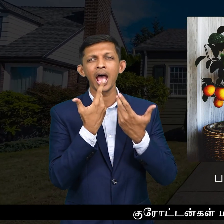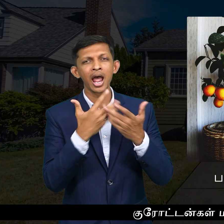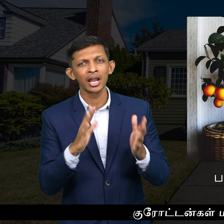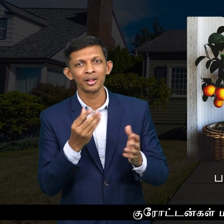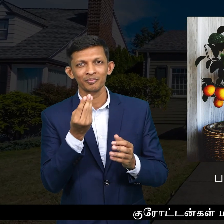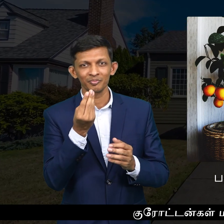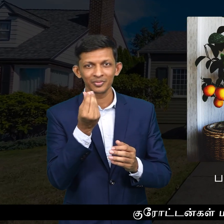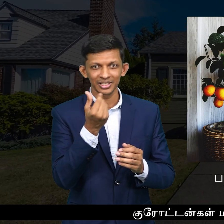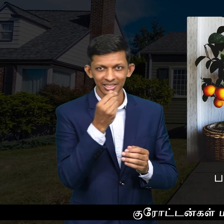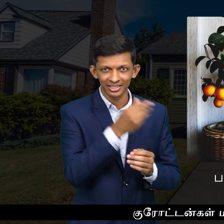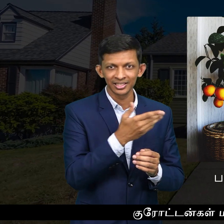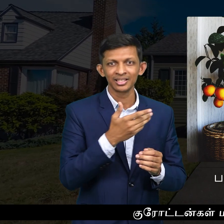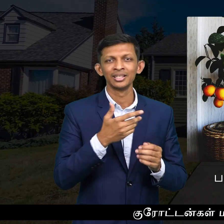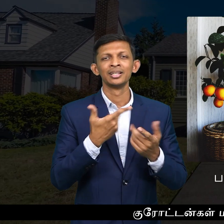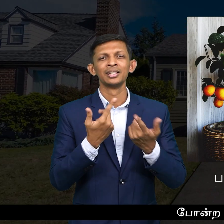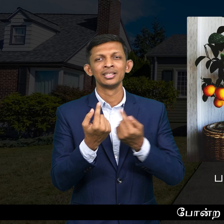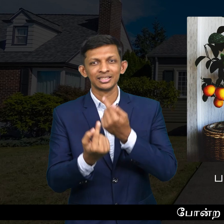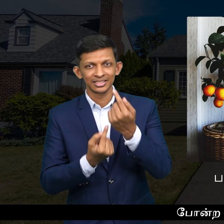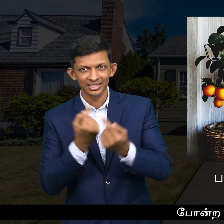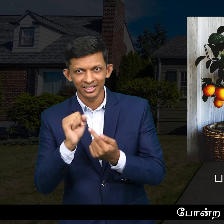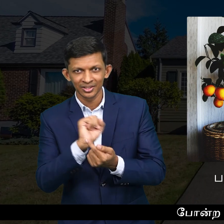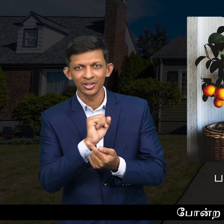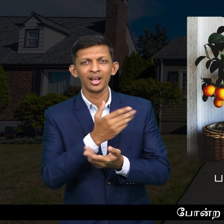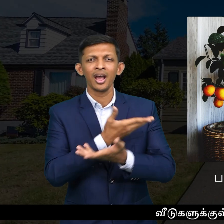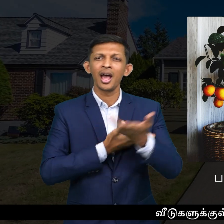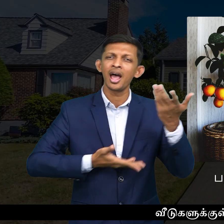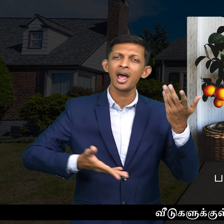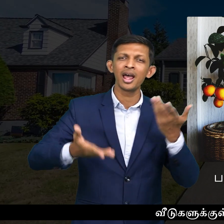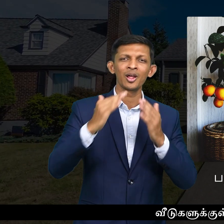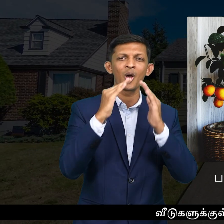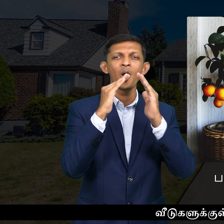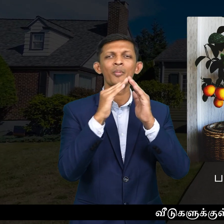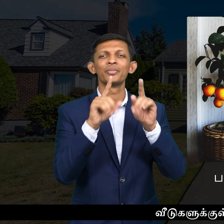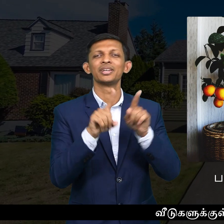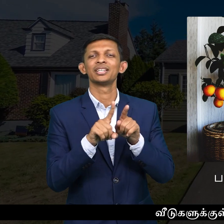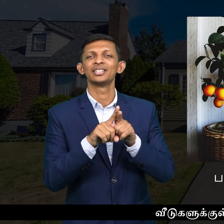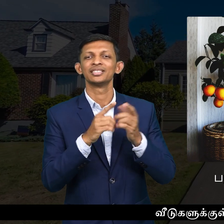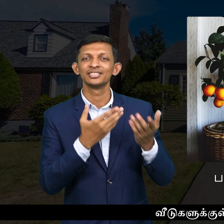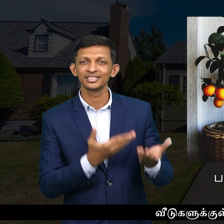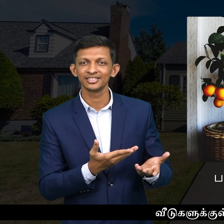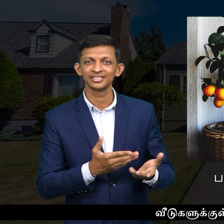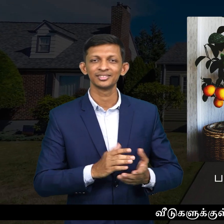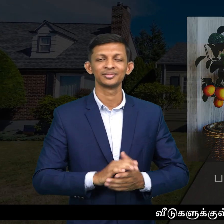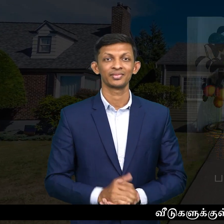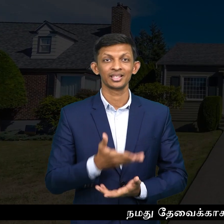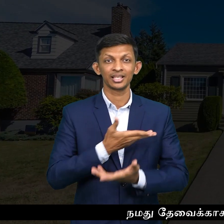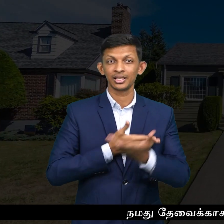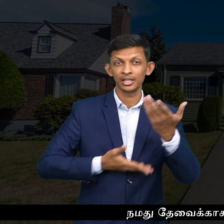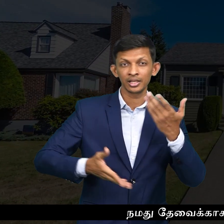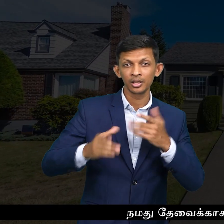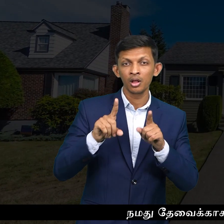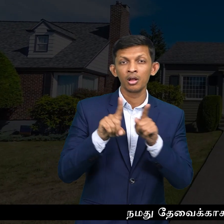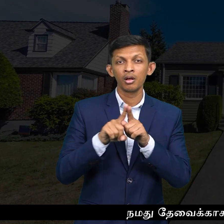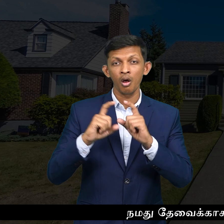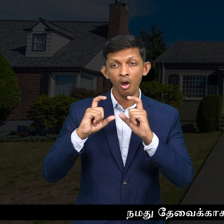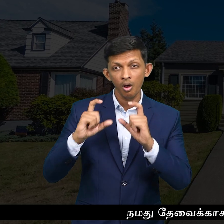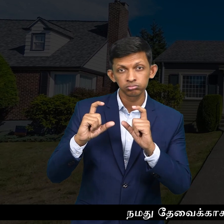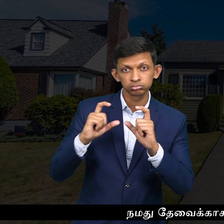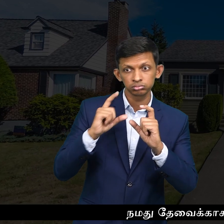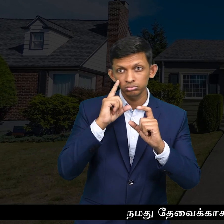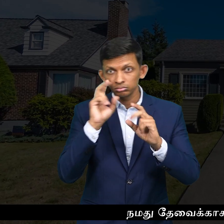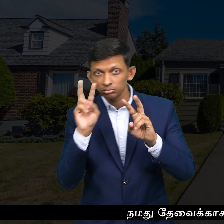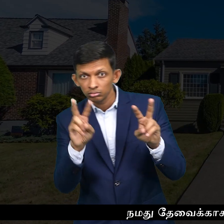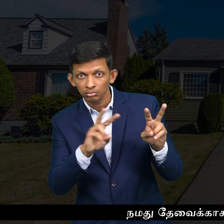சில குரோட்டன்கள் மற்றும் மணி பிளான்ட் போன்ற தாவரங்களை வீடுகளுக்குள் வளர்க்கிறோம். நமது